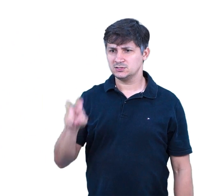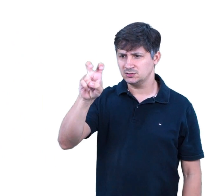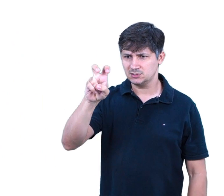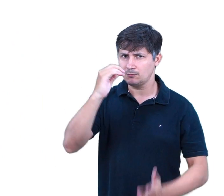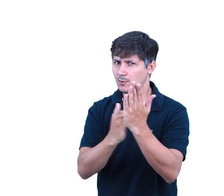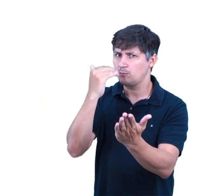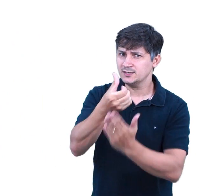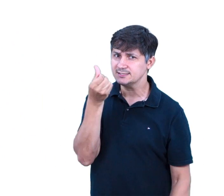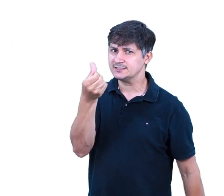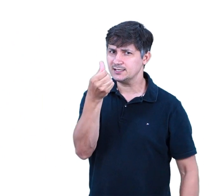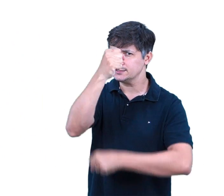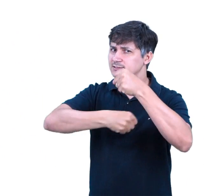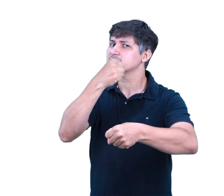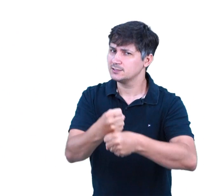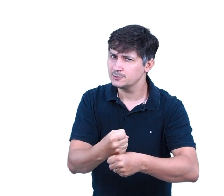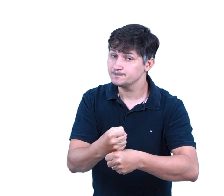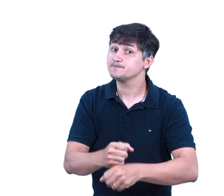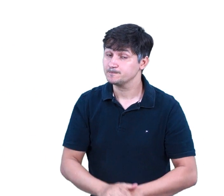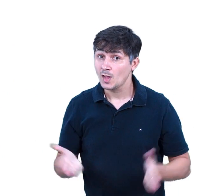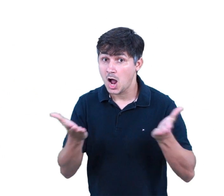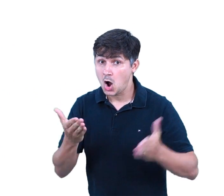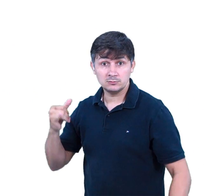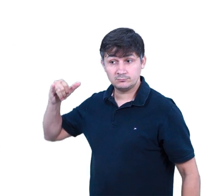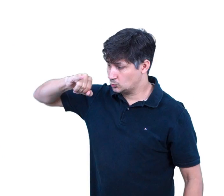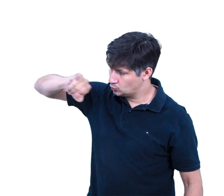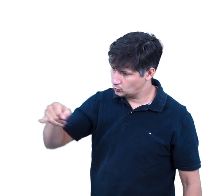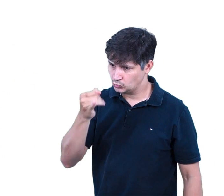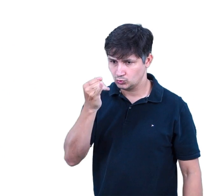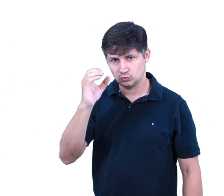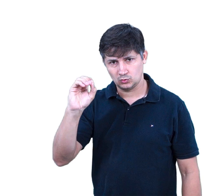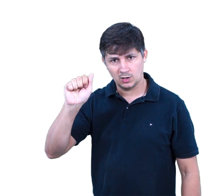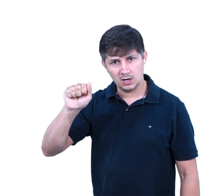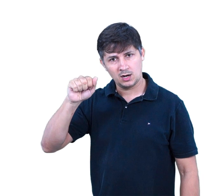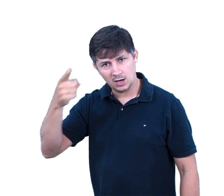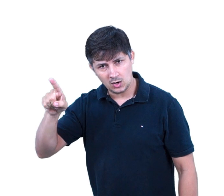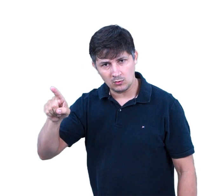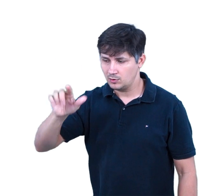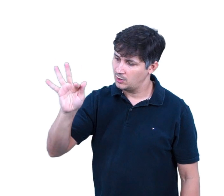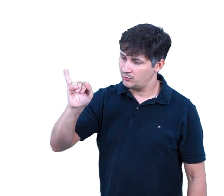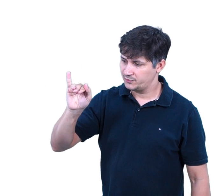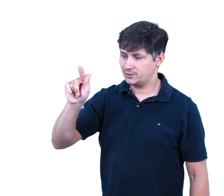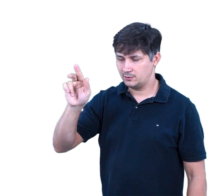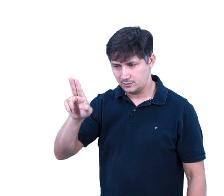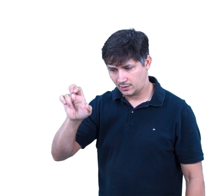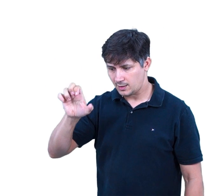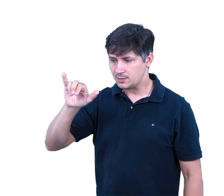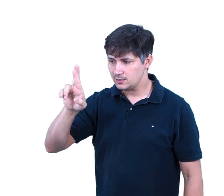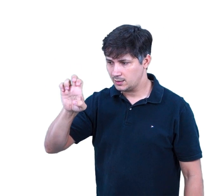Batista Figueiredo assumir a bagaça que o país estava e continuar o processo de abertura. A principal ação do seu governo